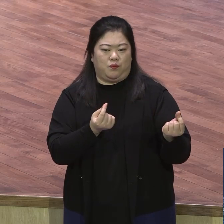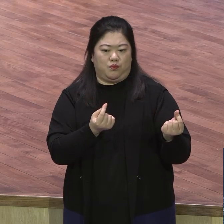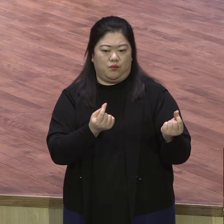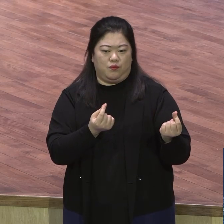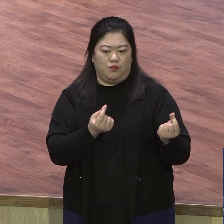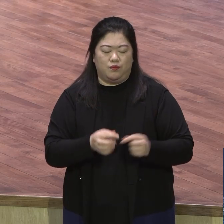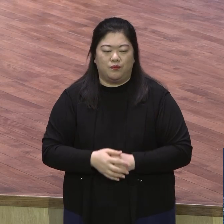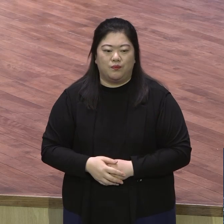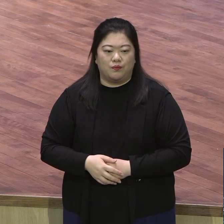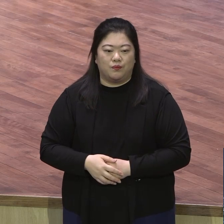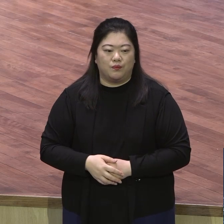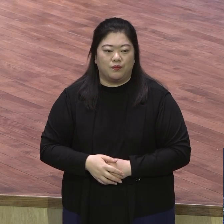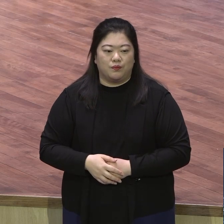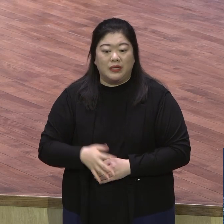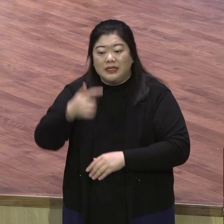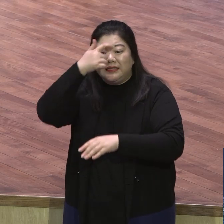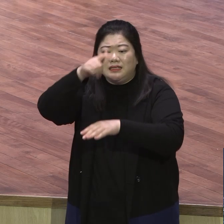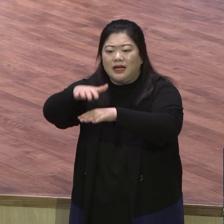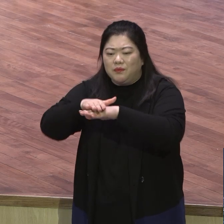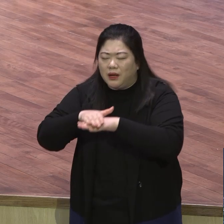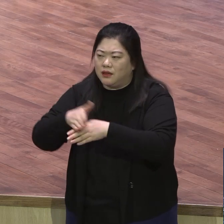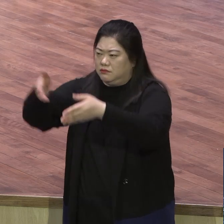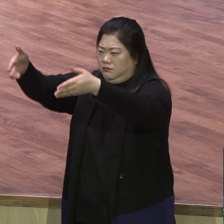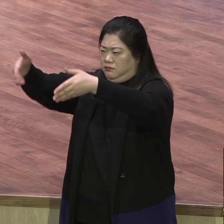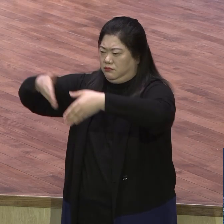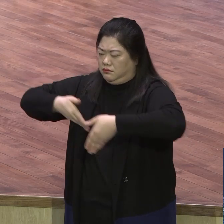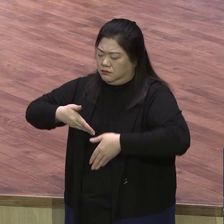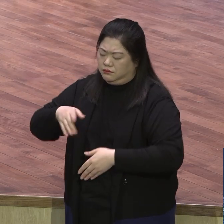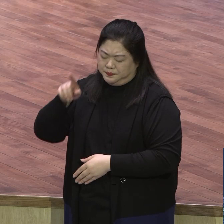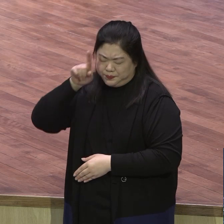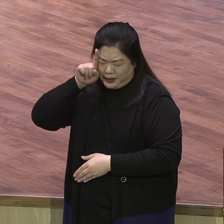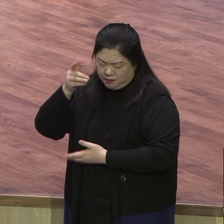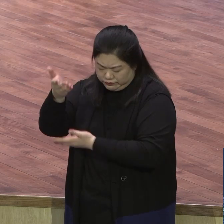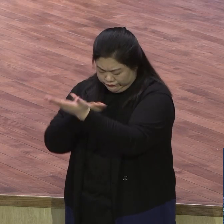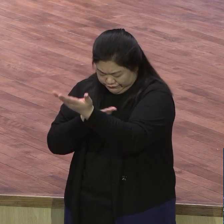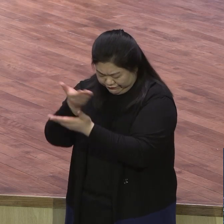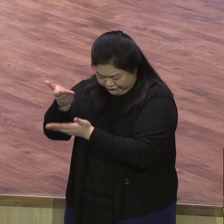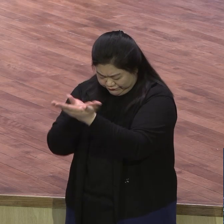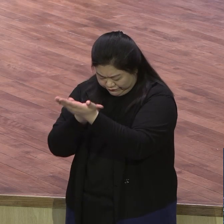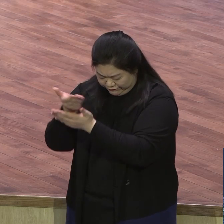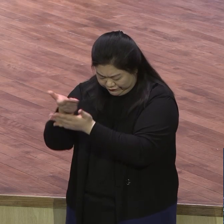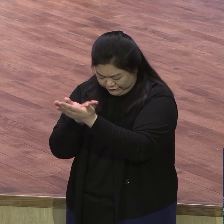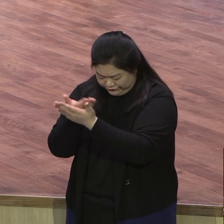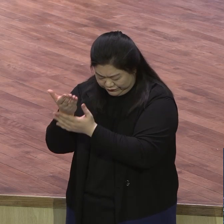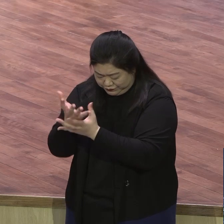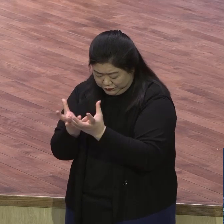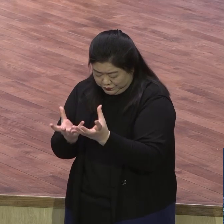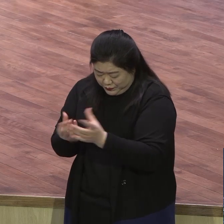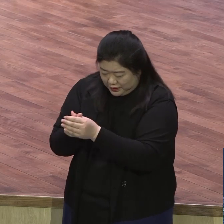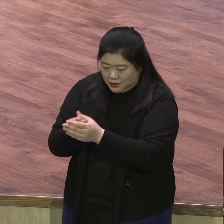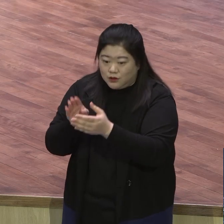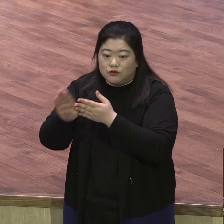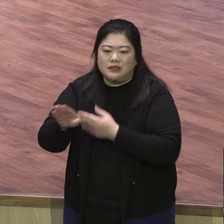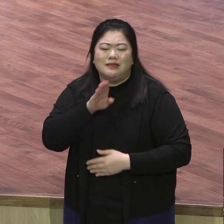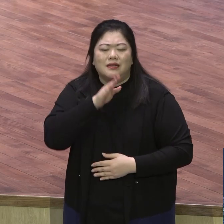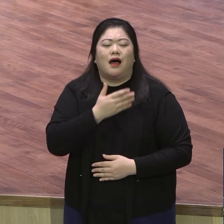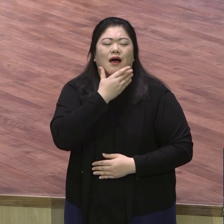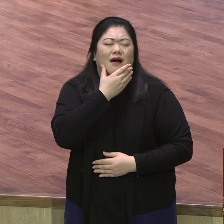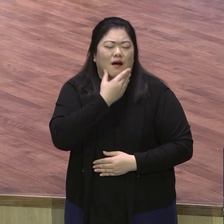영계 모든 성도는 매 예배 때마다 온전한 예배자로 서며 참된 행복을